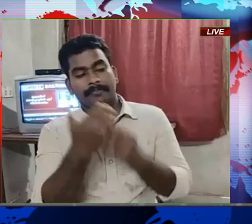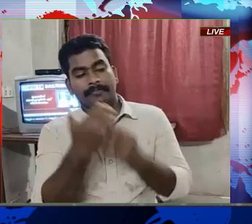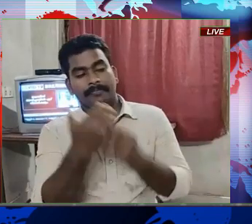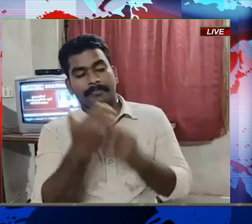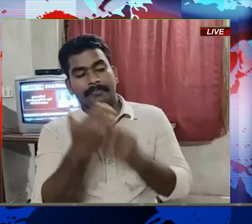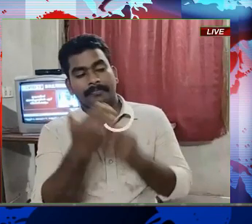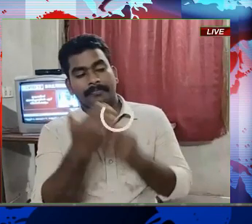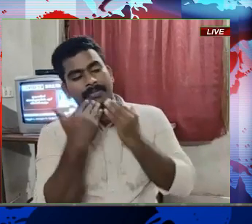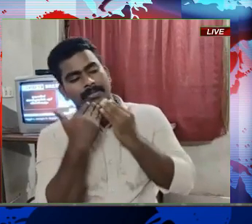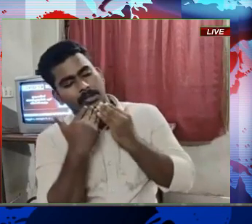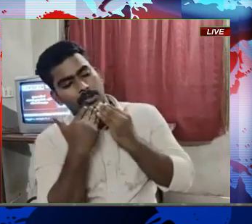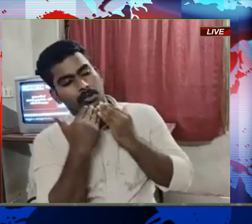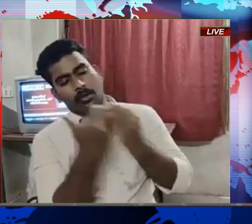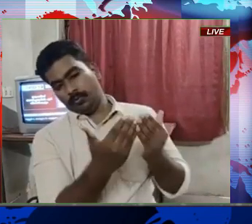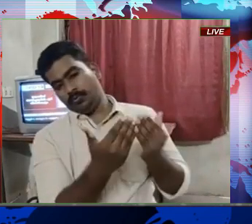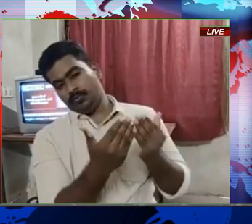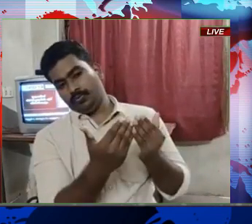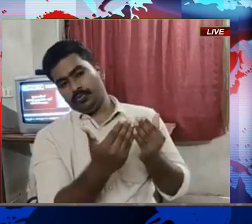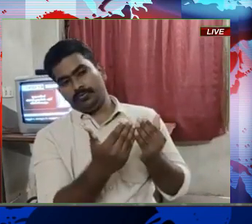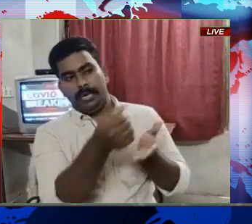മിച്ചമായി വരുന്ന അവസ്ഥ വന്നു.